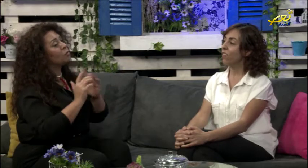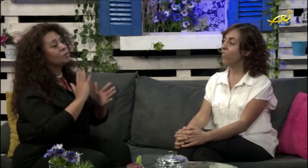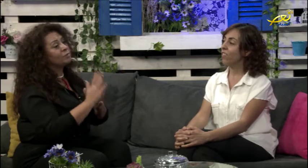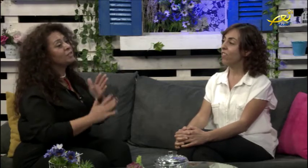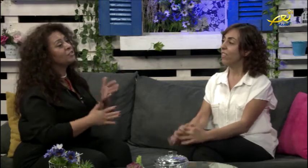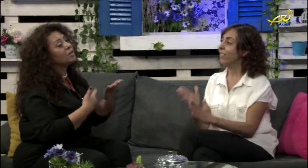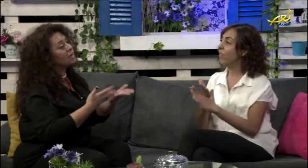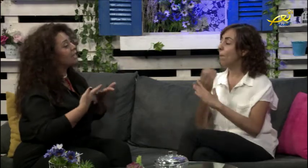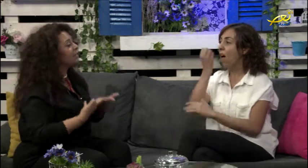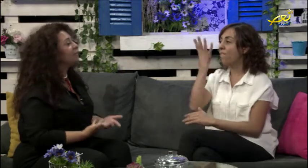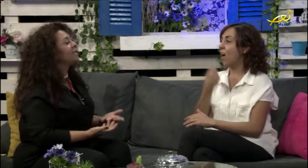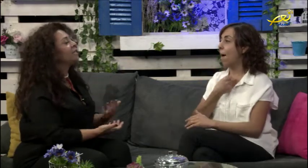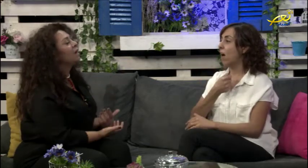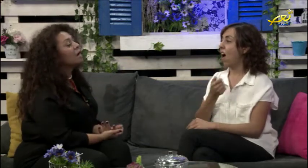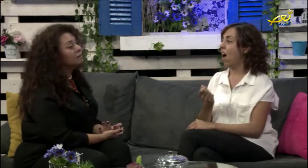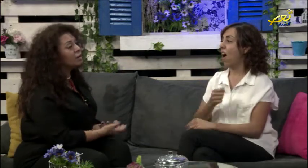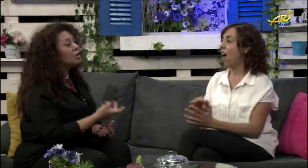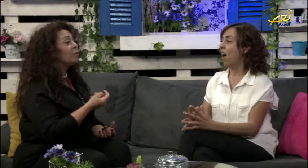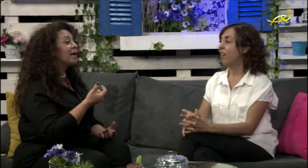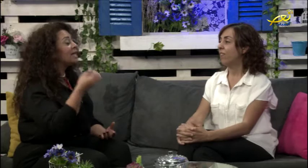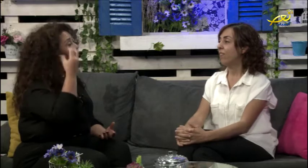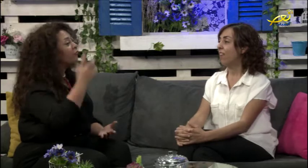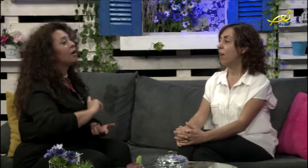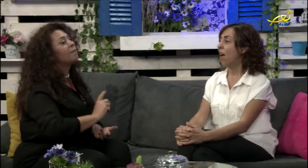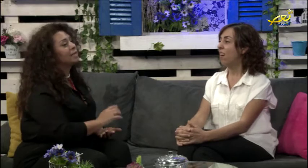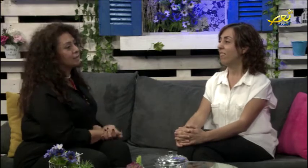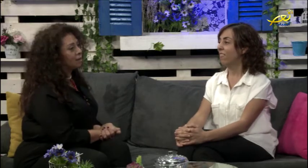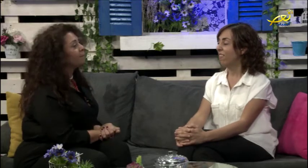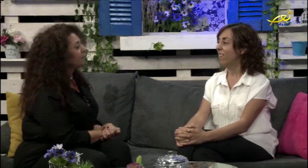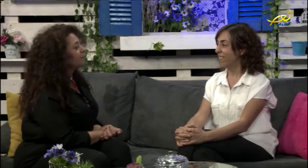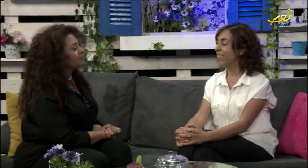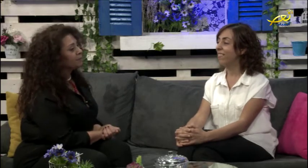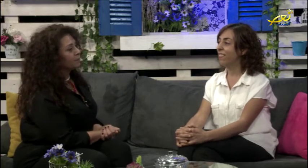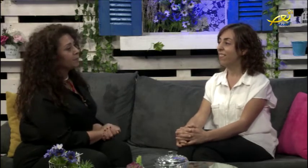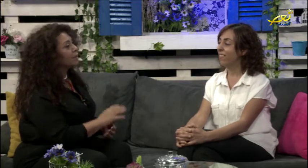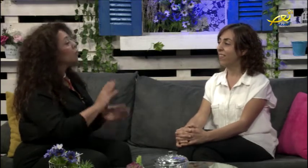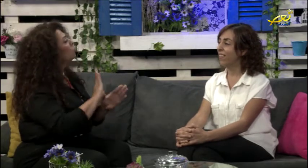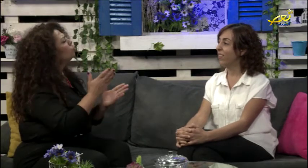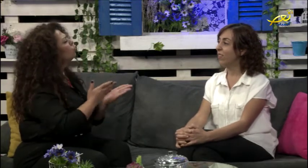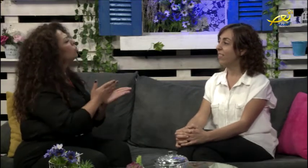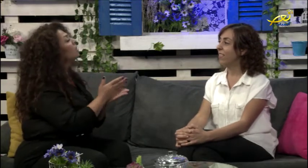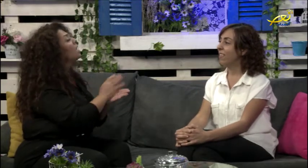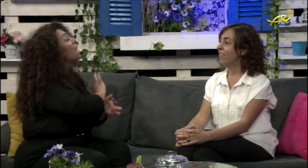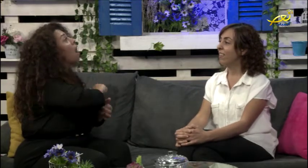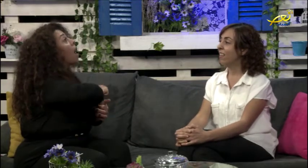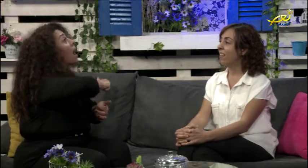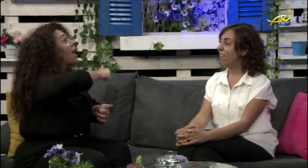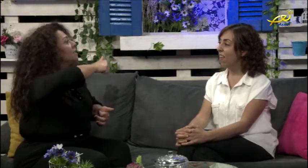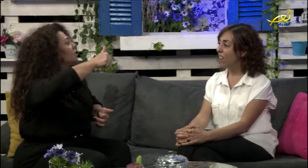التواصل بالإشارة لأن هيدا بيريحها أكتر، بخليها تفهم أسرع. شو هي الطريقة المثالية لحتى نقدر نتواصل مع